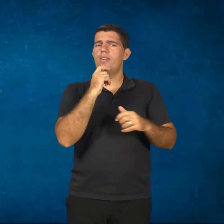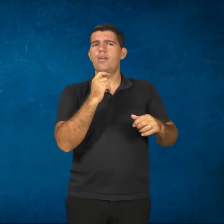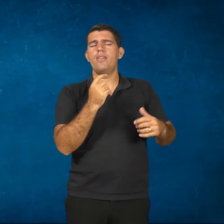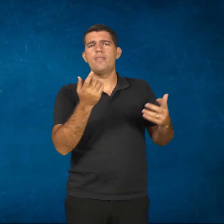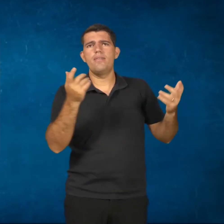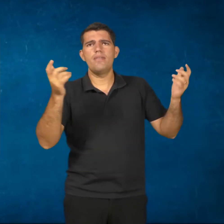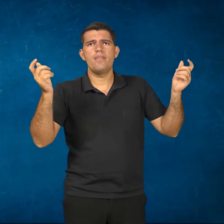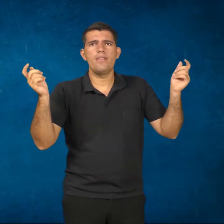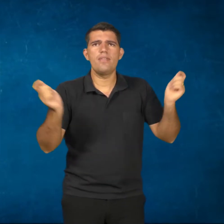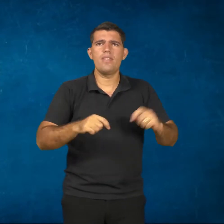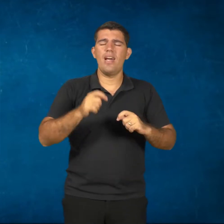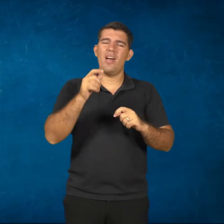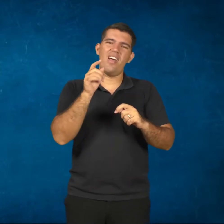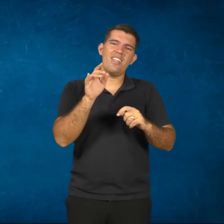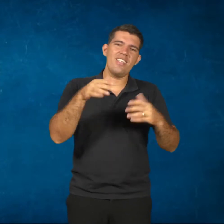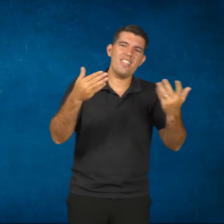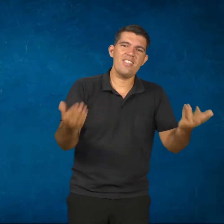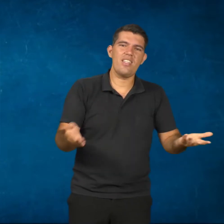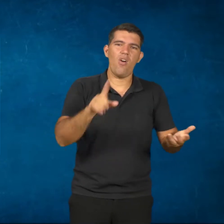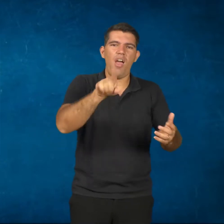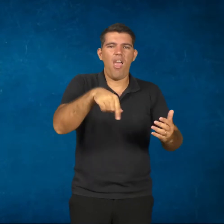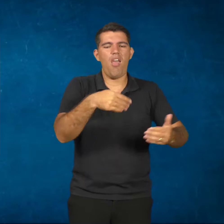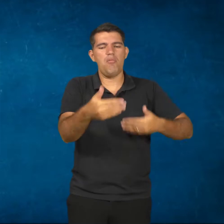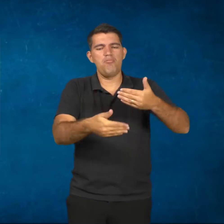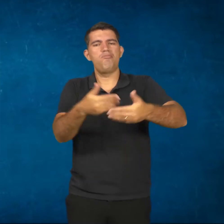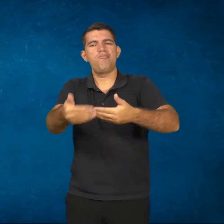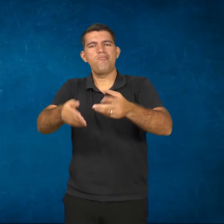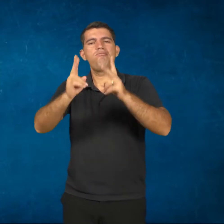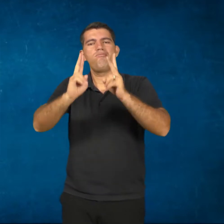são elementos que levam à perpetuação